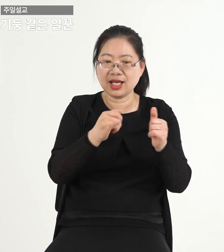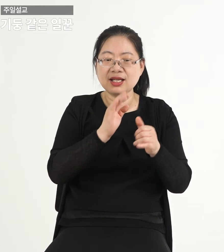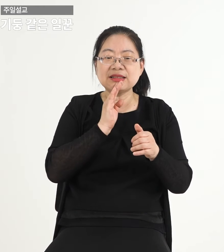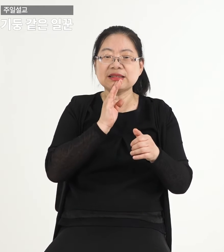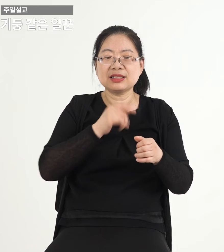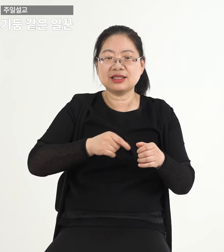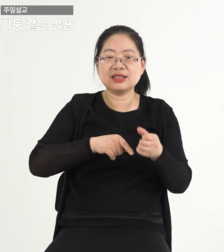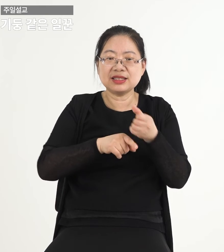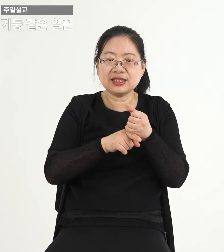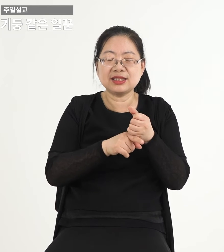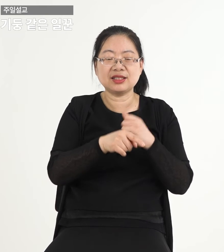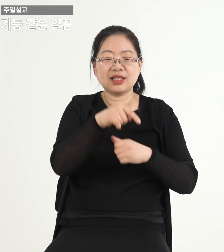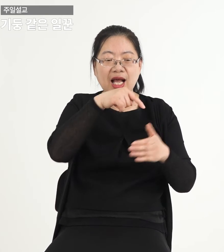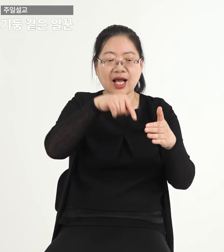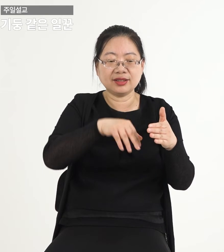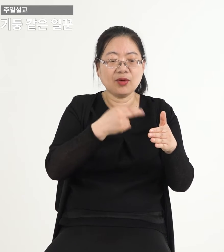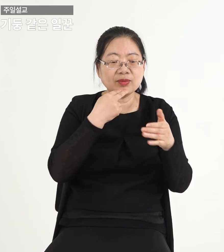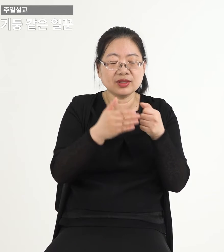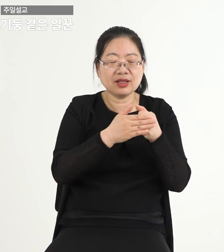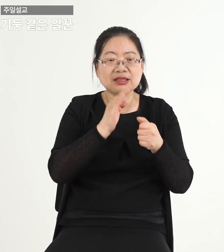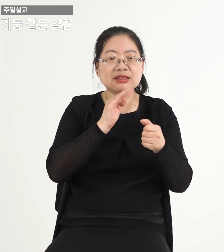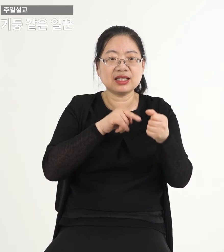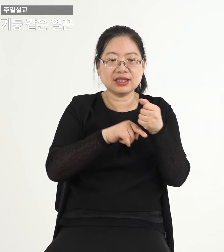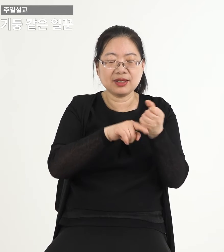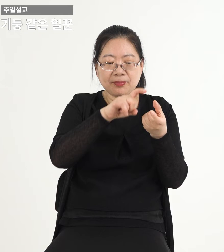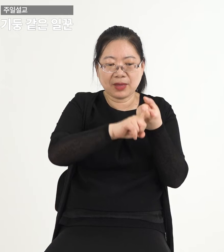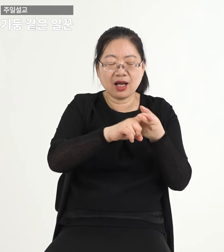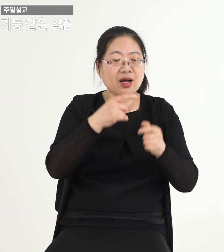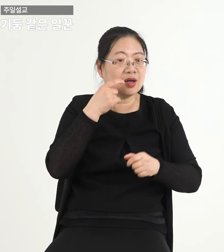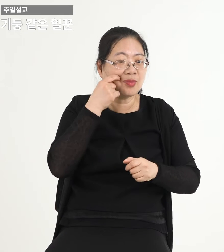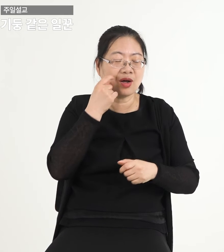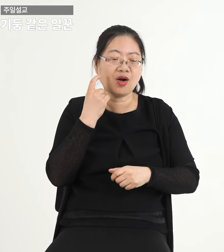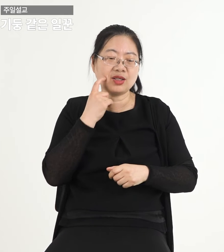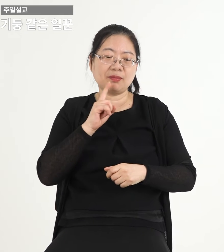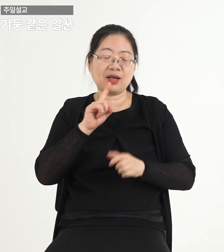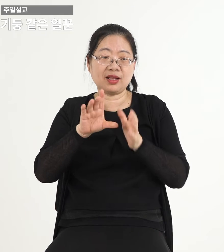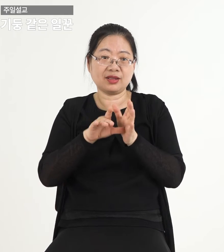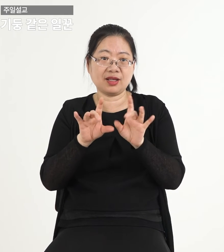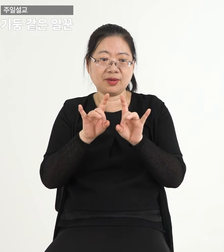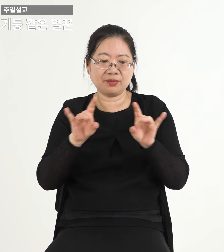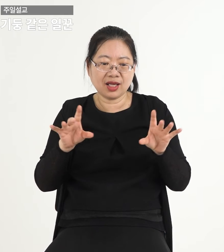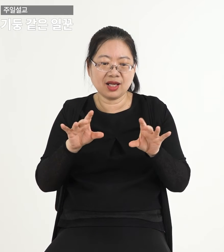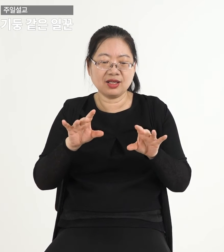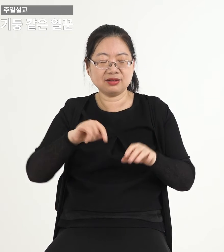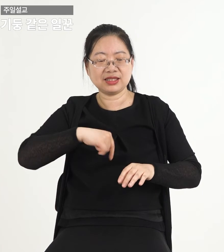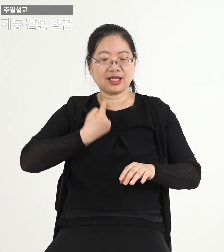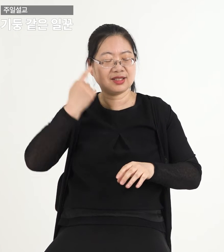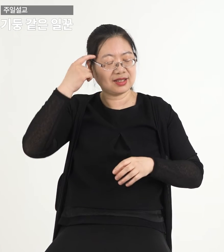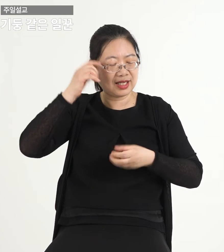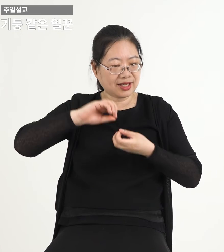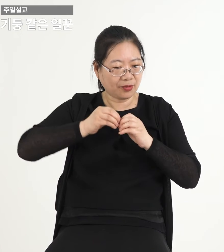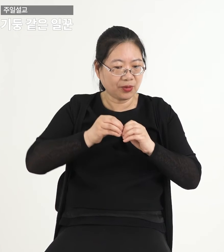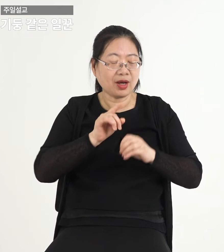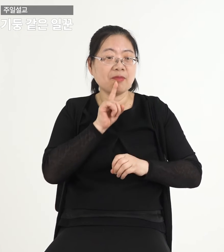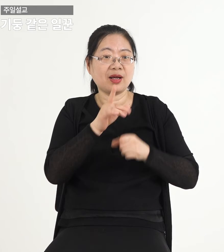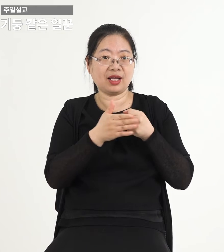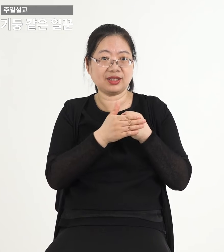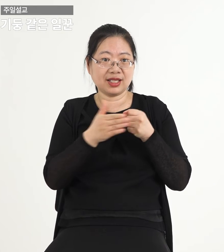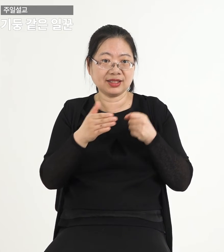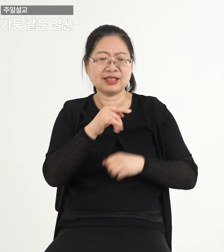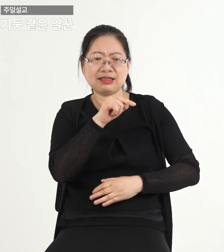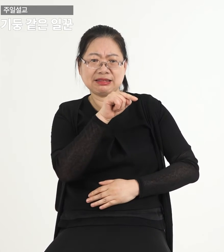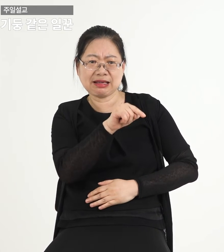속에 없으므로 진리에 서지 못하고 거짓말을 할 때마다 제 것으로 말하나니 이는